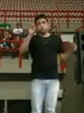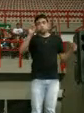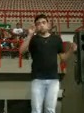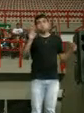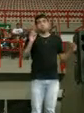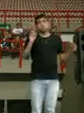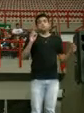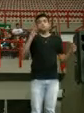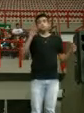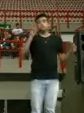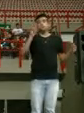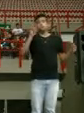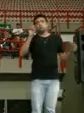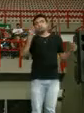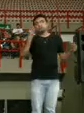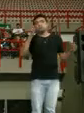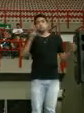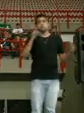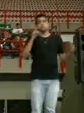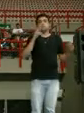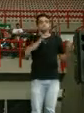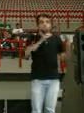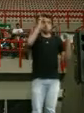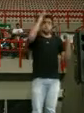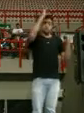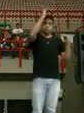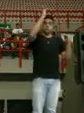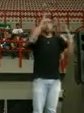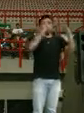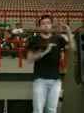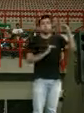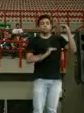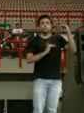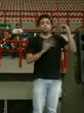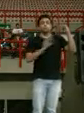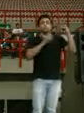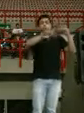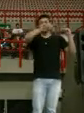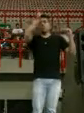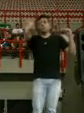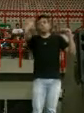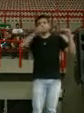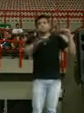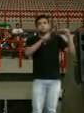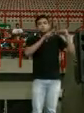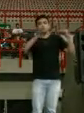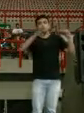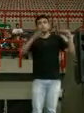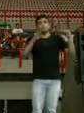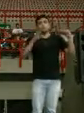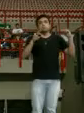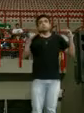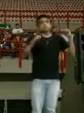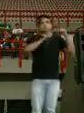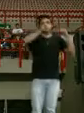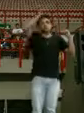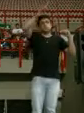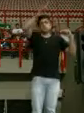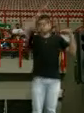agudo. Agudo é um som de alta frequência ou é baixa frequência? Agudo é